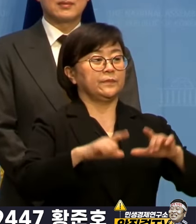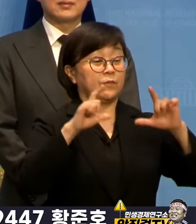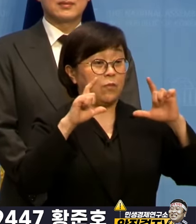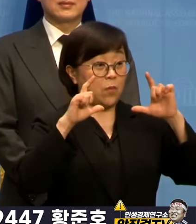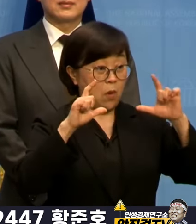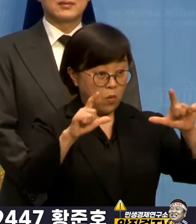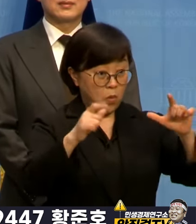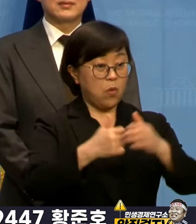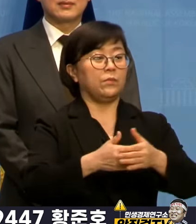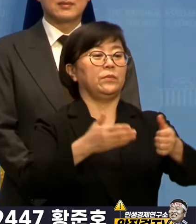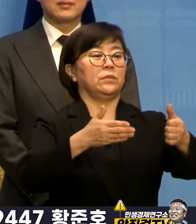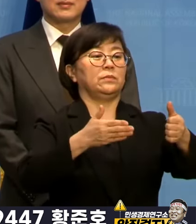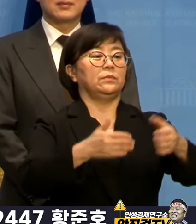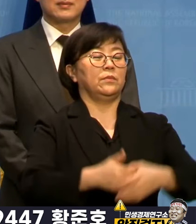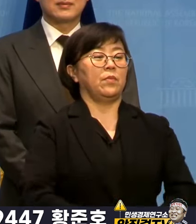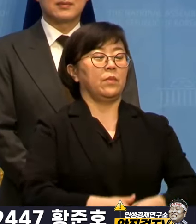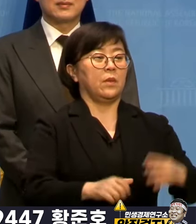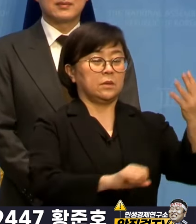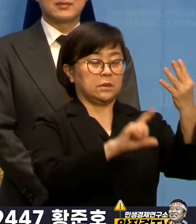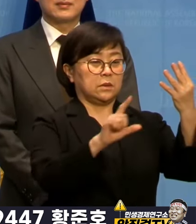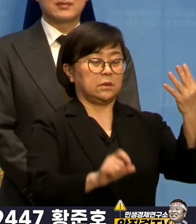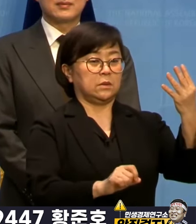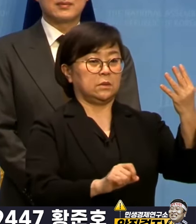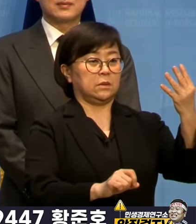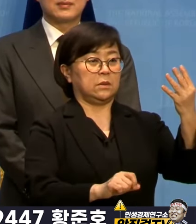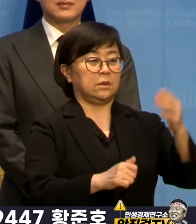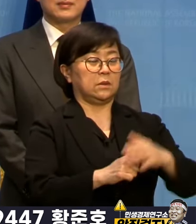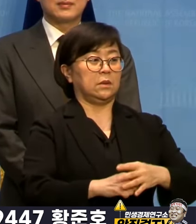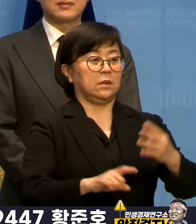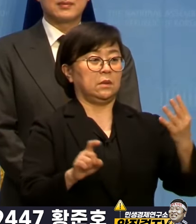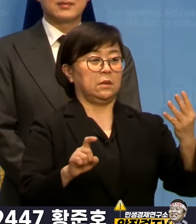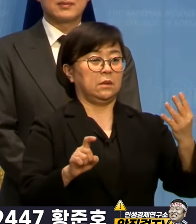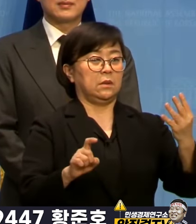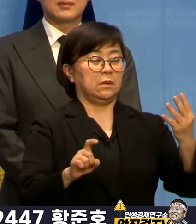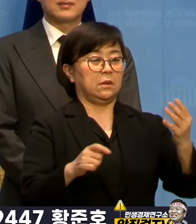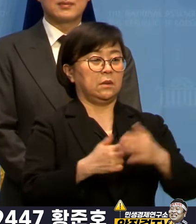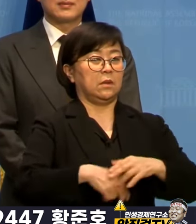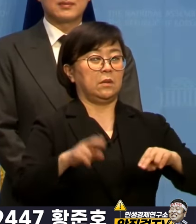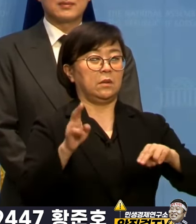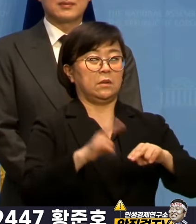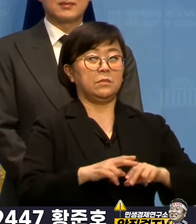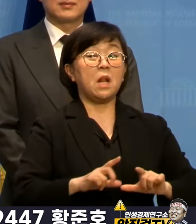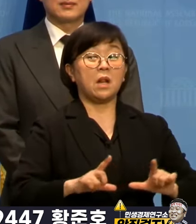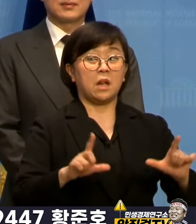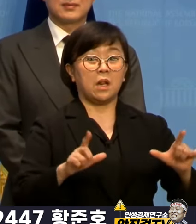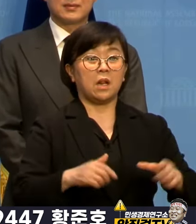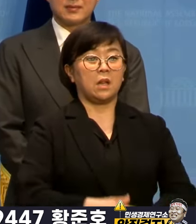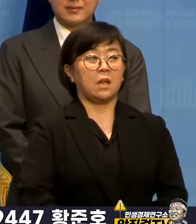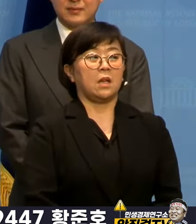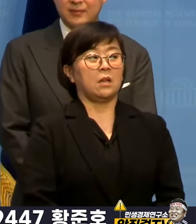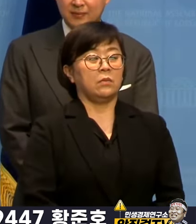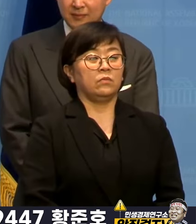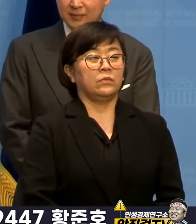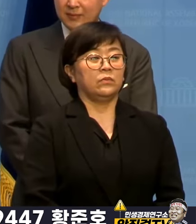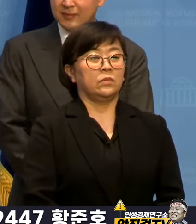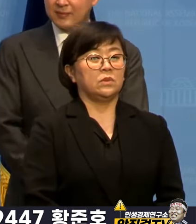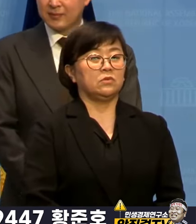경종을 울려주십시오. 4월 19일 윤석열 대통령 해초리를 부는 날입니다. 감사합니다.